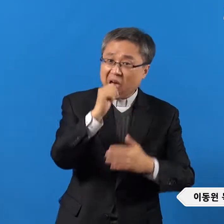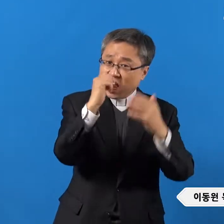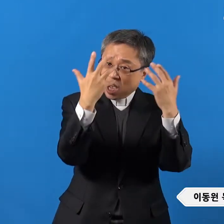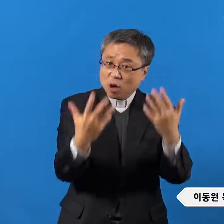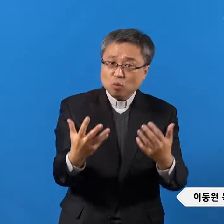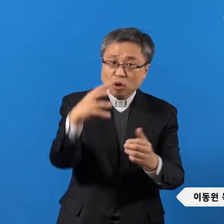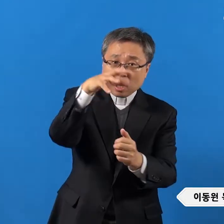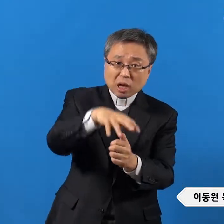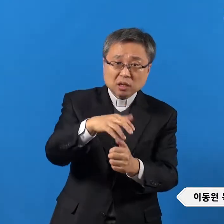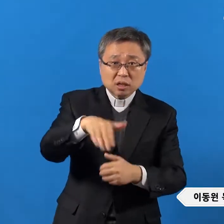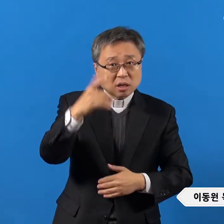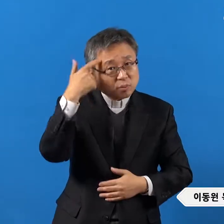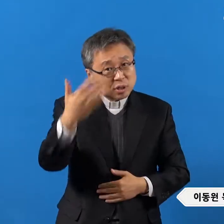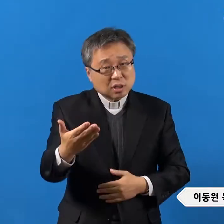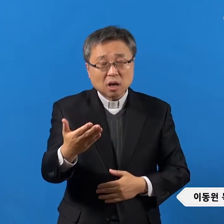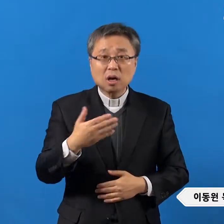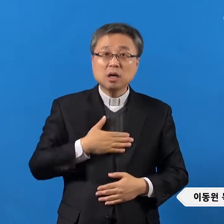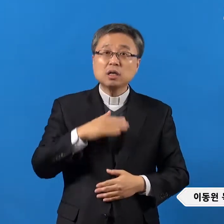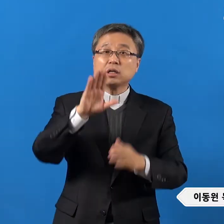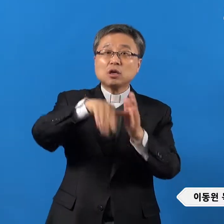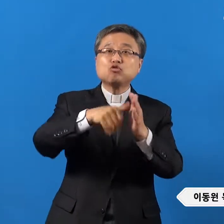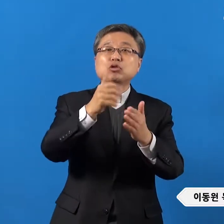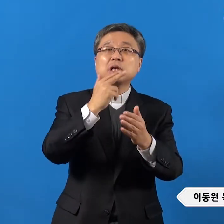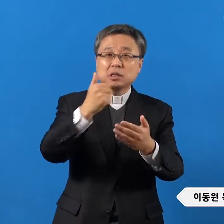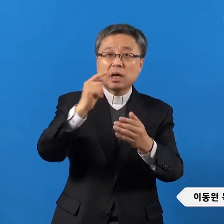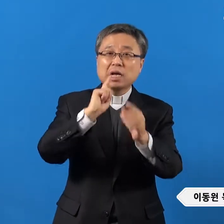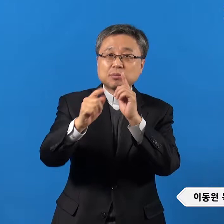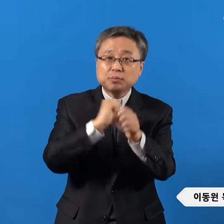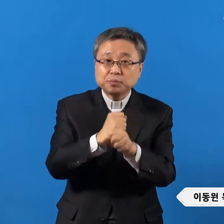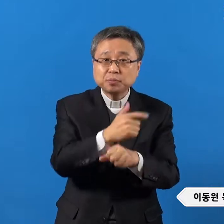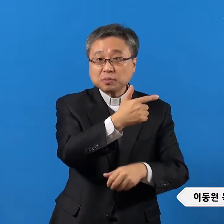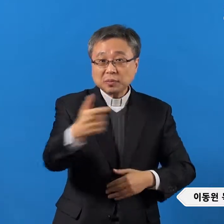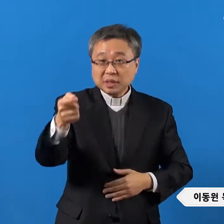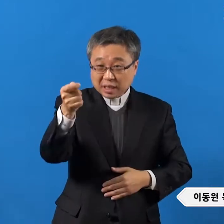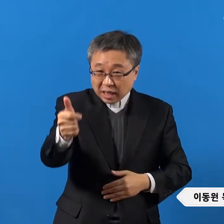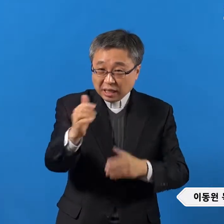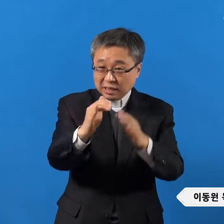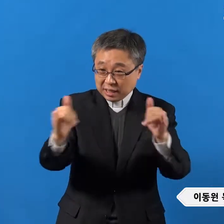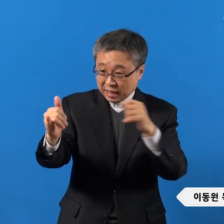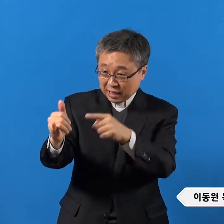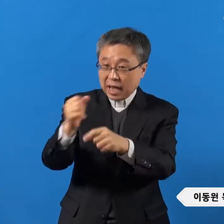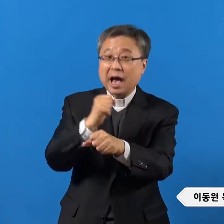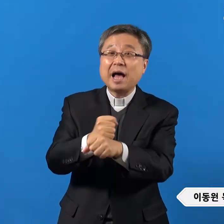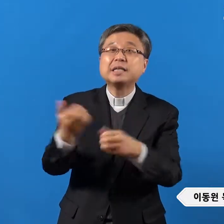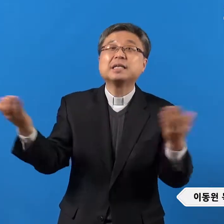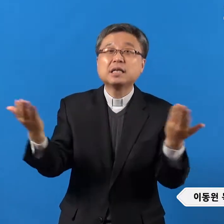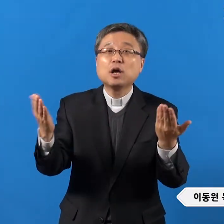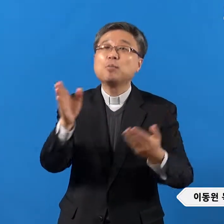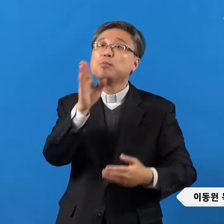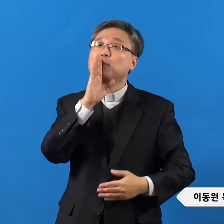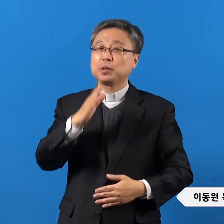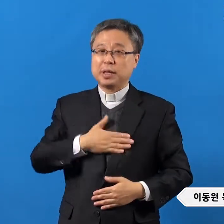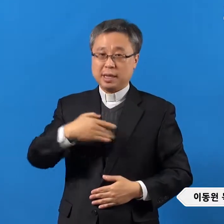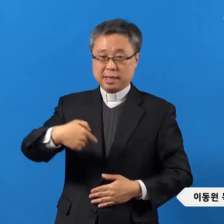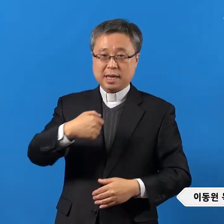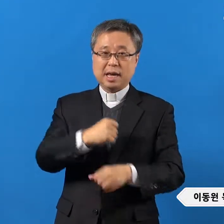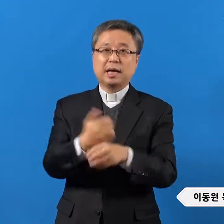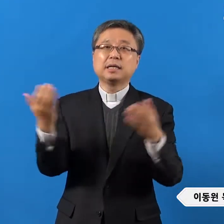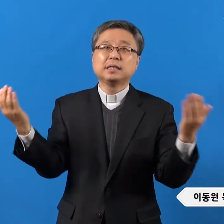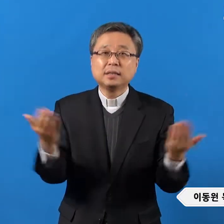말입니까? 이때 주께서 하시는 말씀, 이 지극히 작은 자들에게 한 것이 바로 내게 한 것이라. 이 소외된